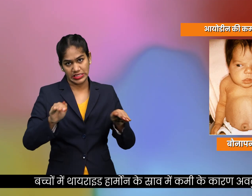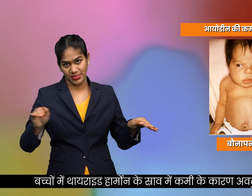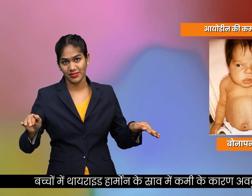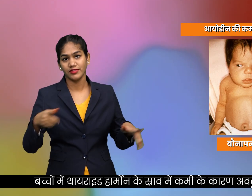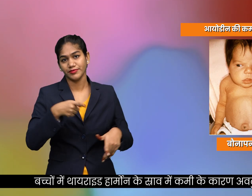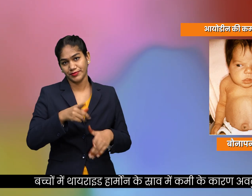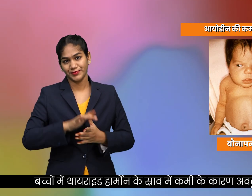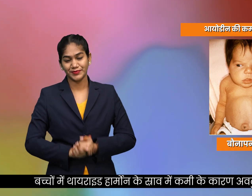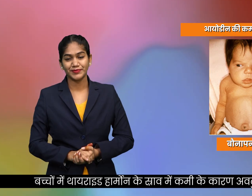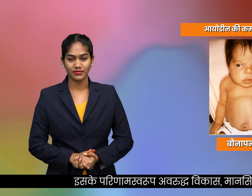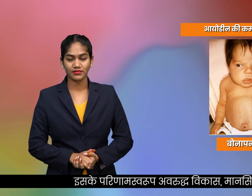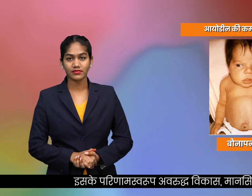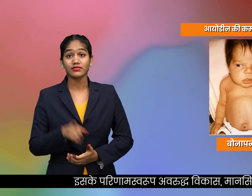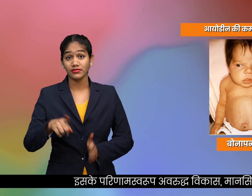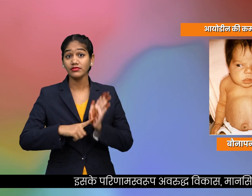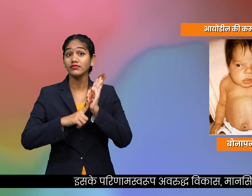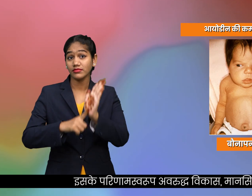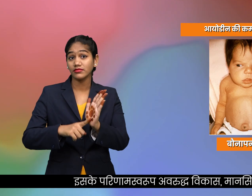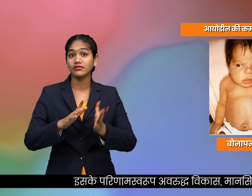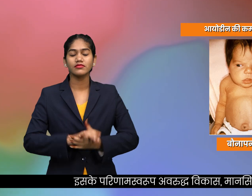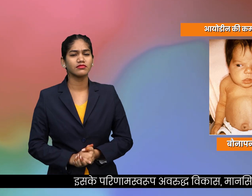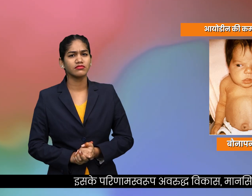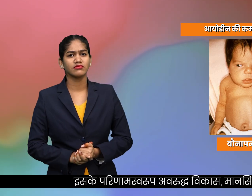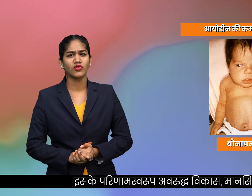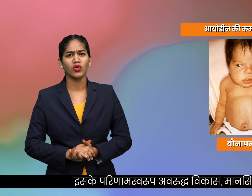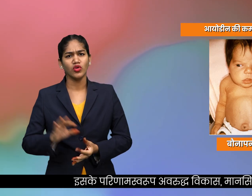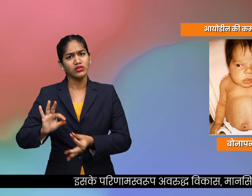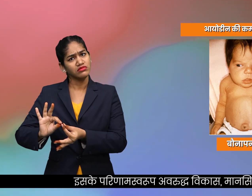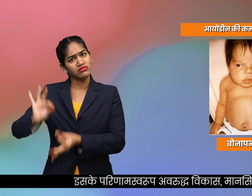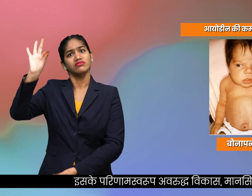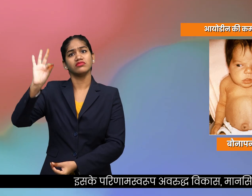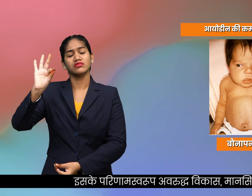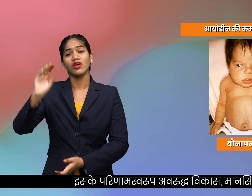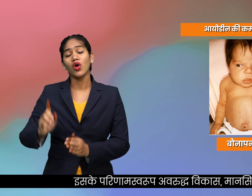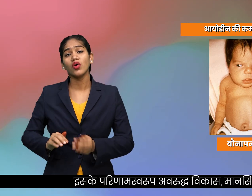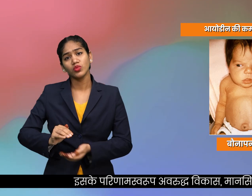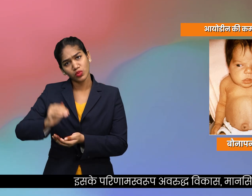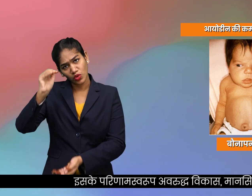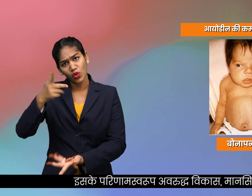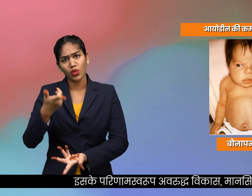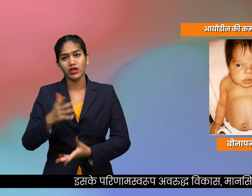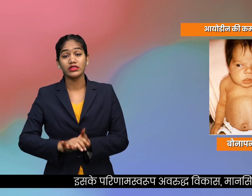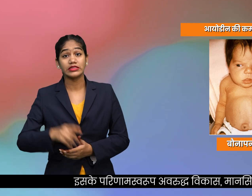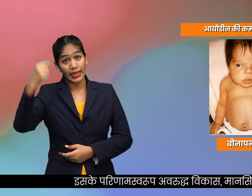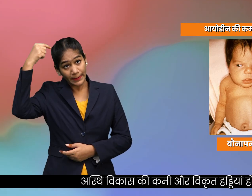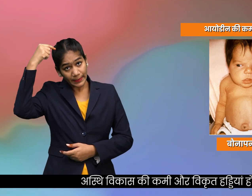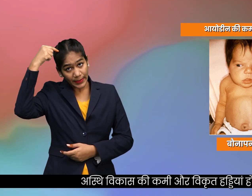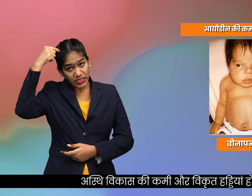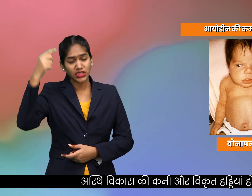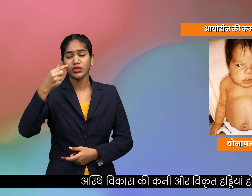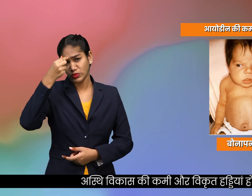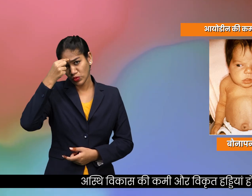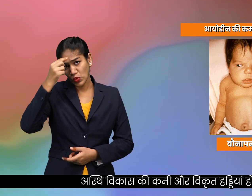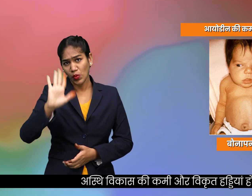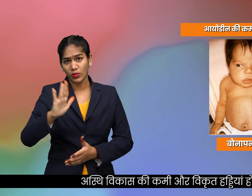होता है। इसके परिणाम स्वरूप अवरुद्ध विकास, मानसिक दोष,